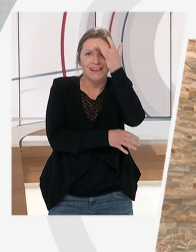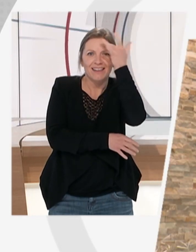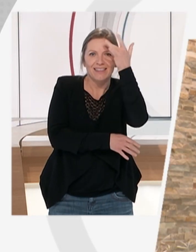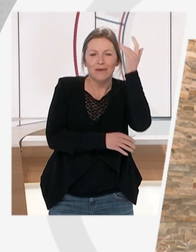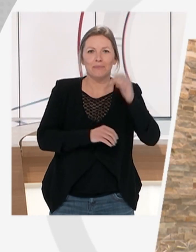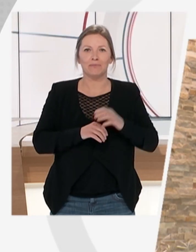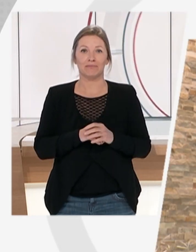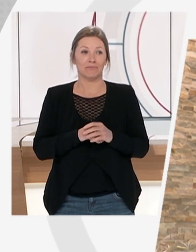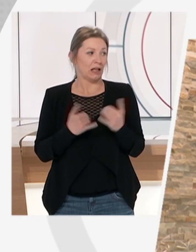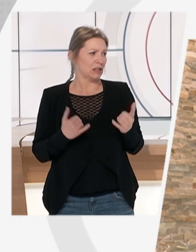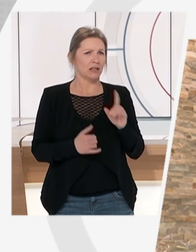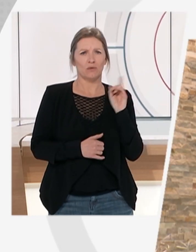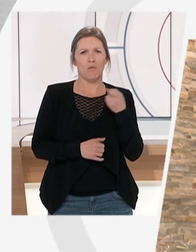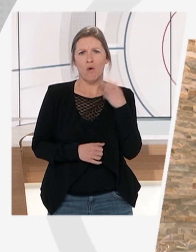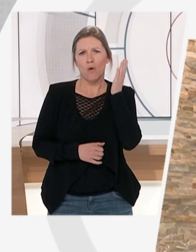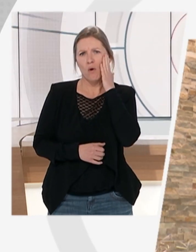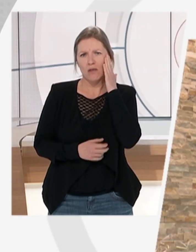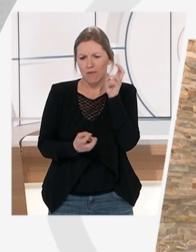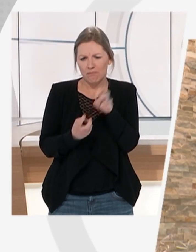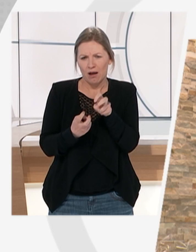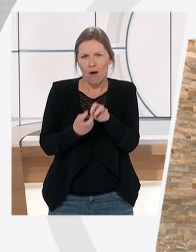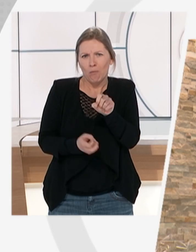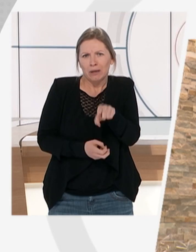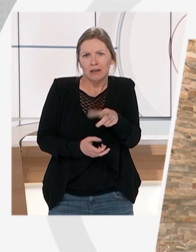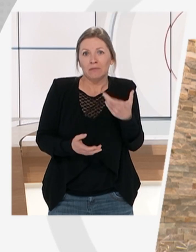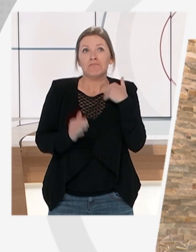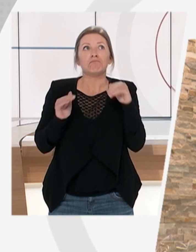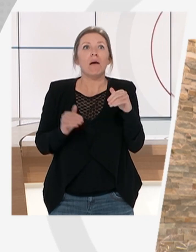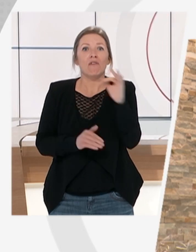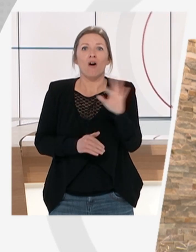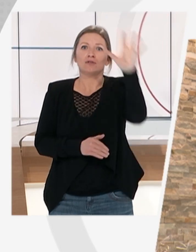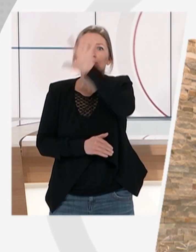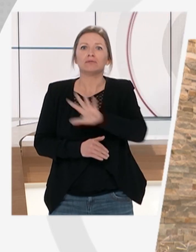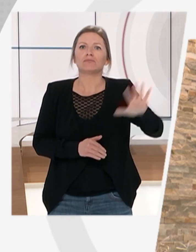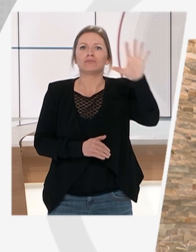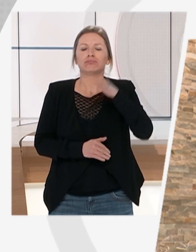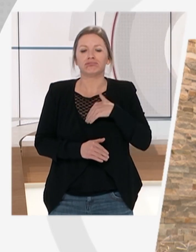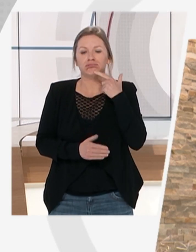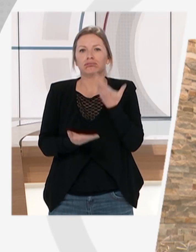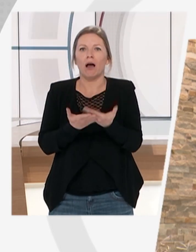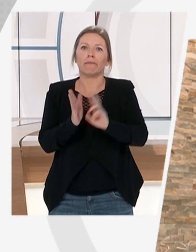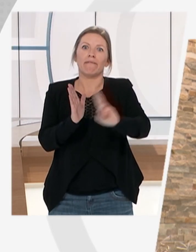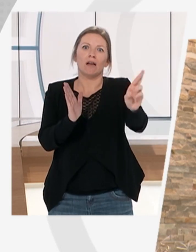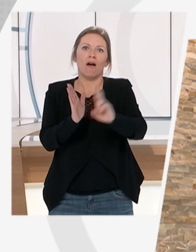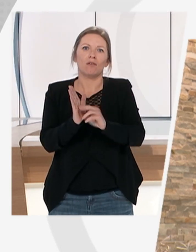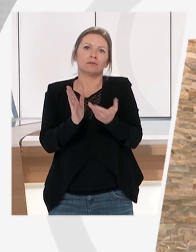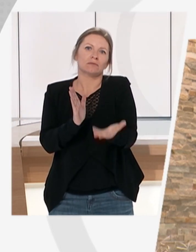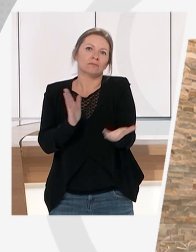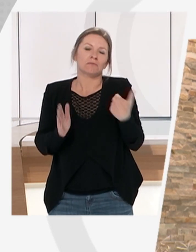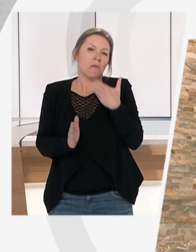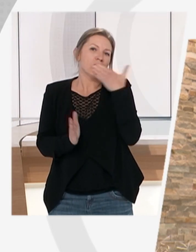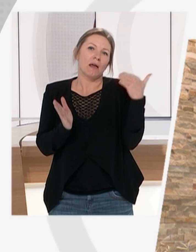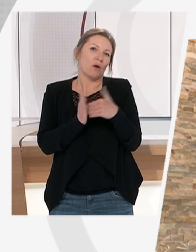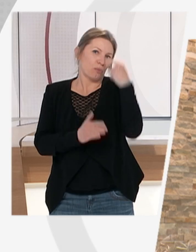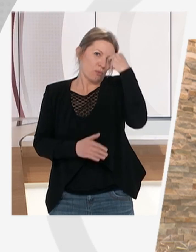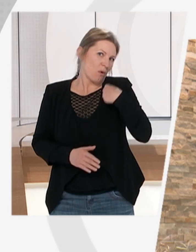référence locale du macaron, même on peut dire national. C'est un des meilleurs